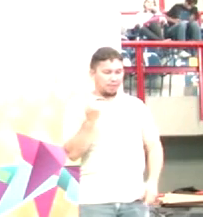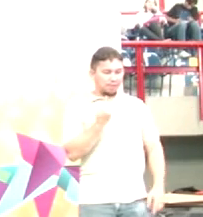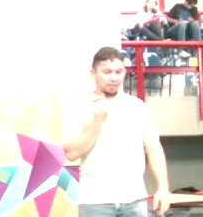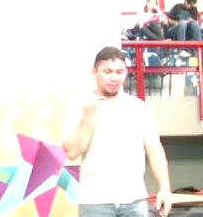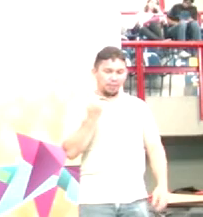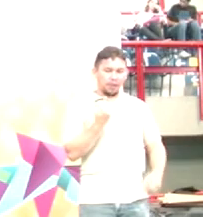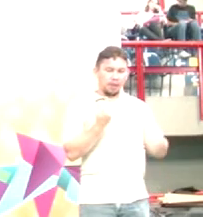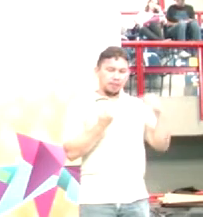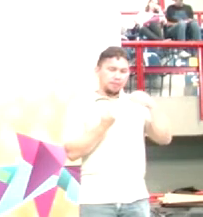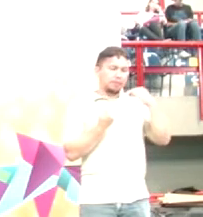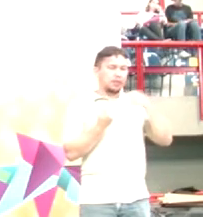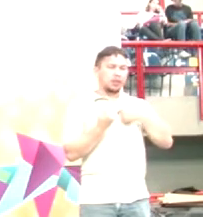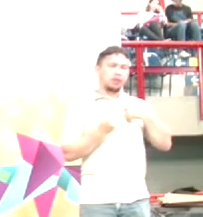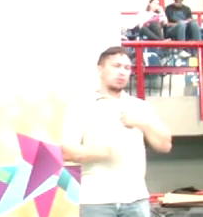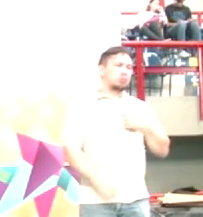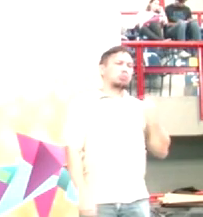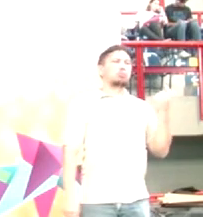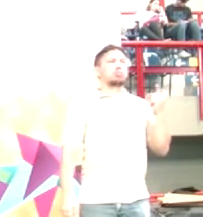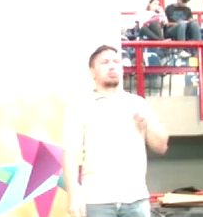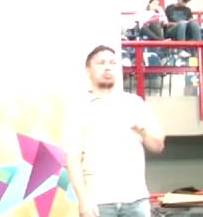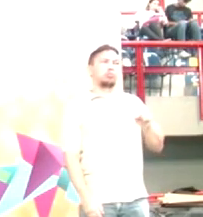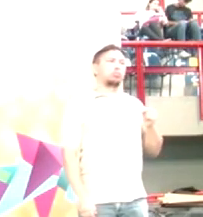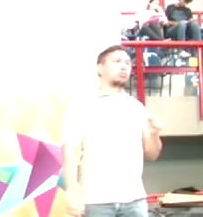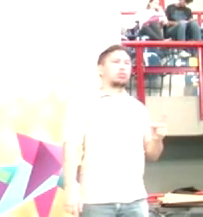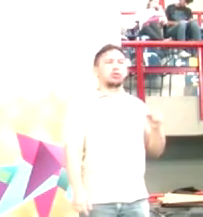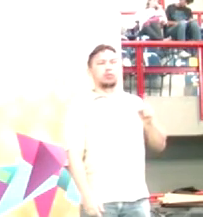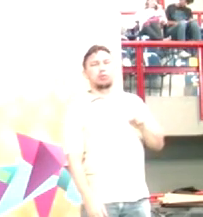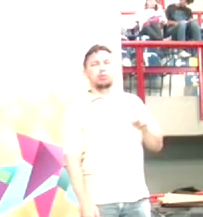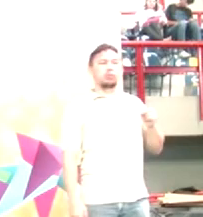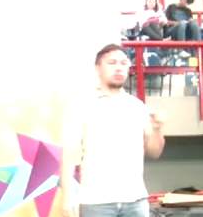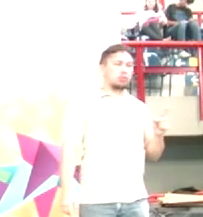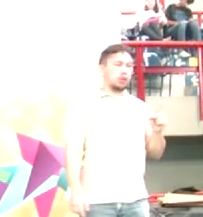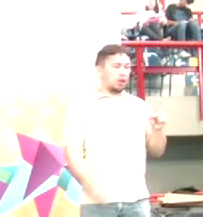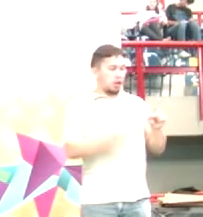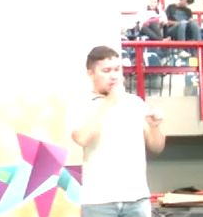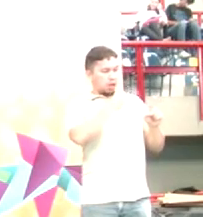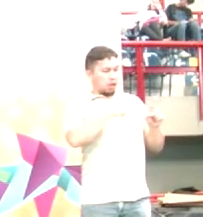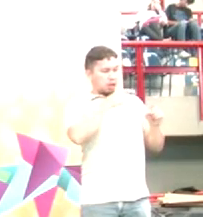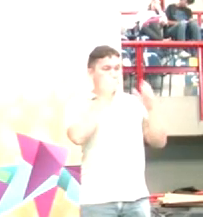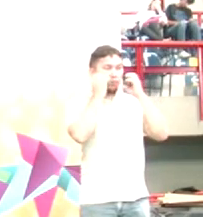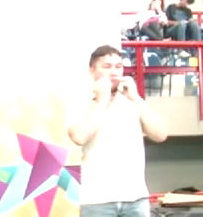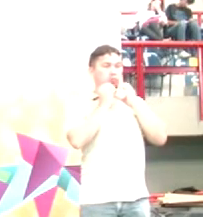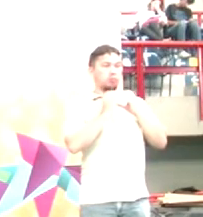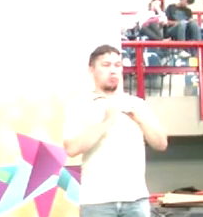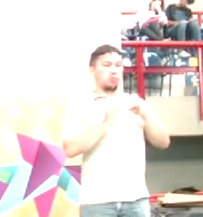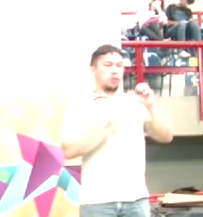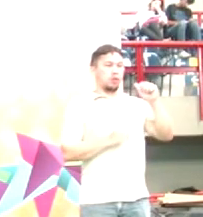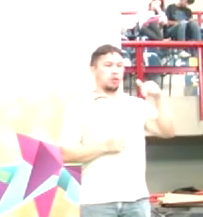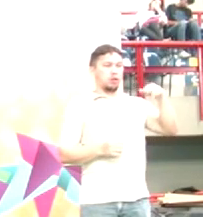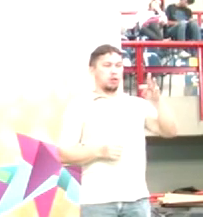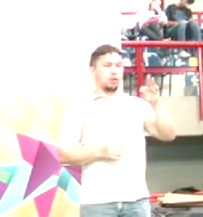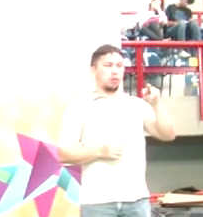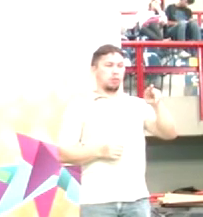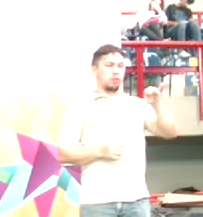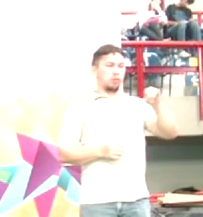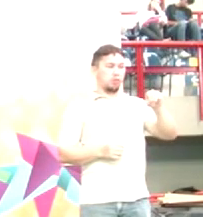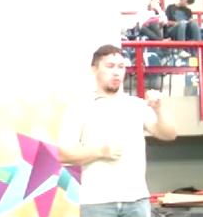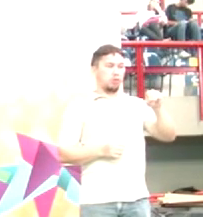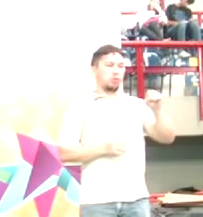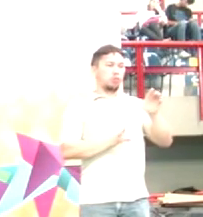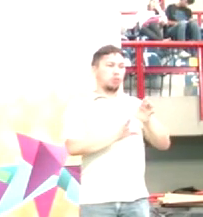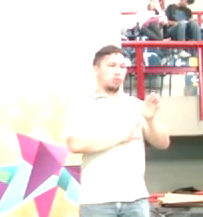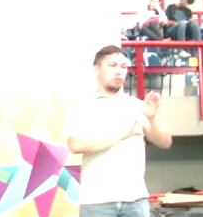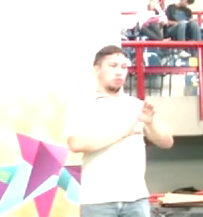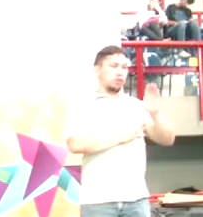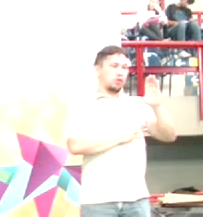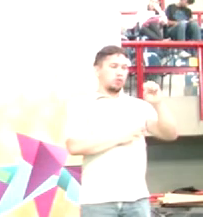ele começa a andar por aí sozinho. Antônio Conselheiro, com bons conselhos